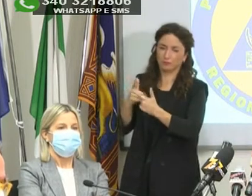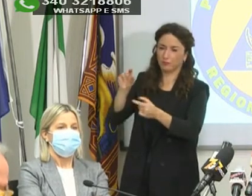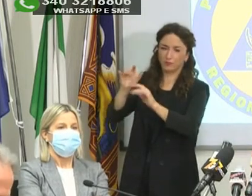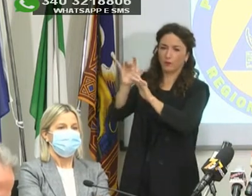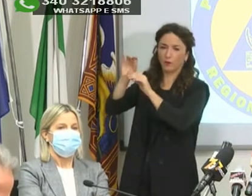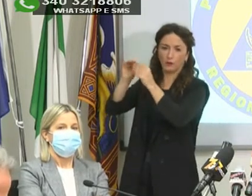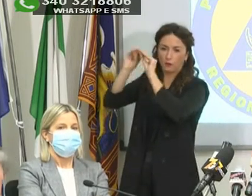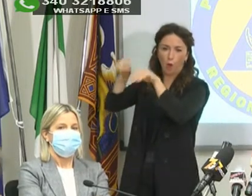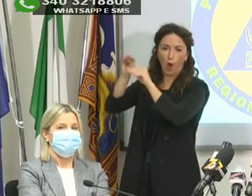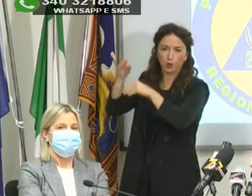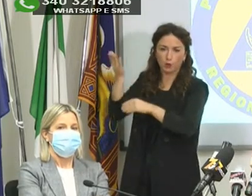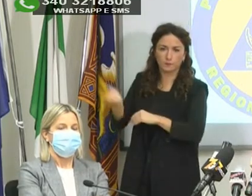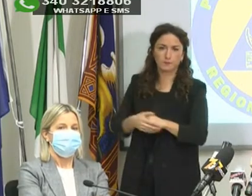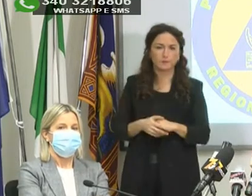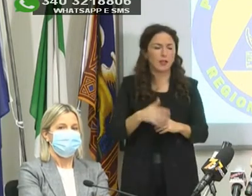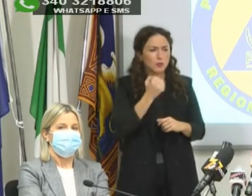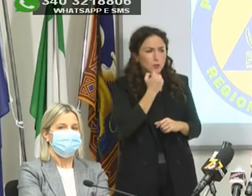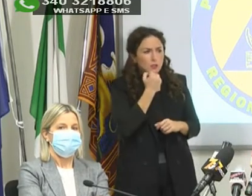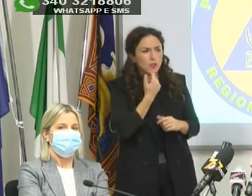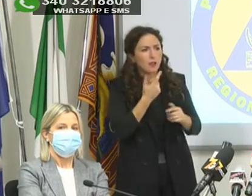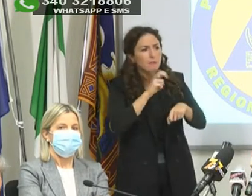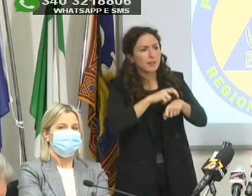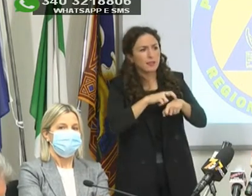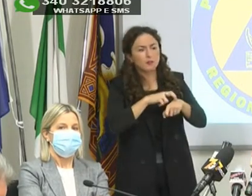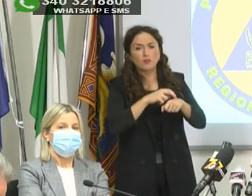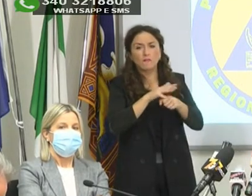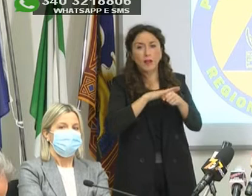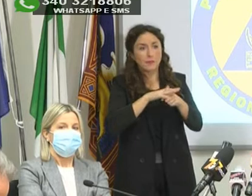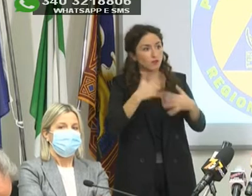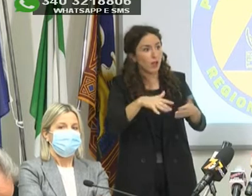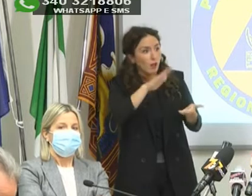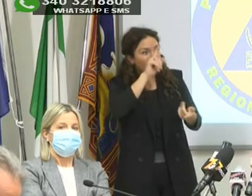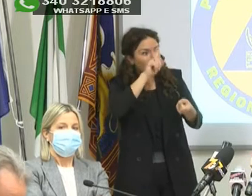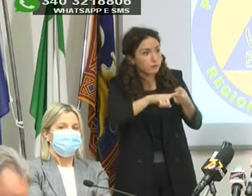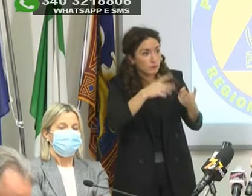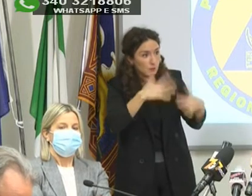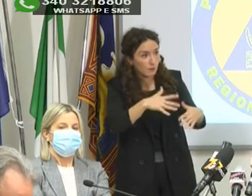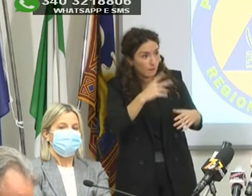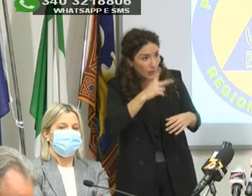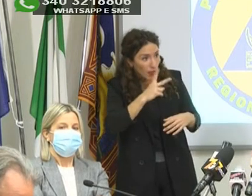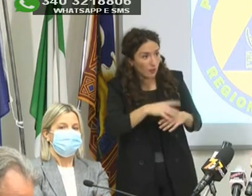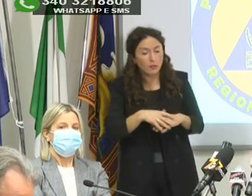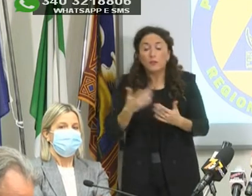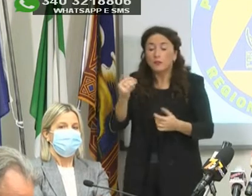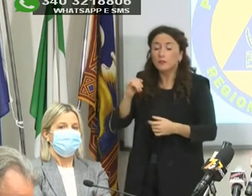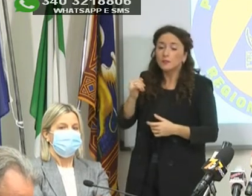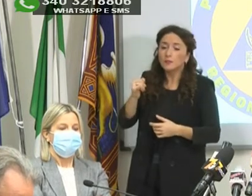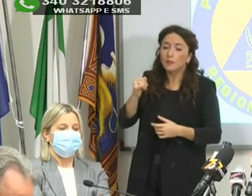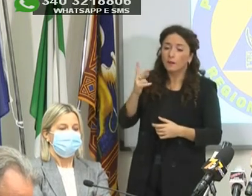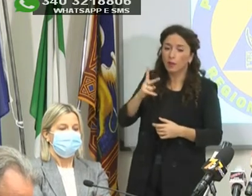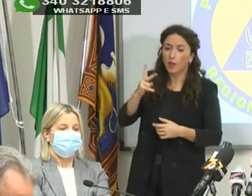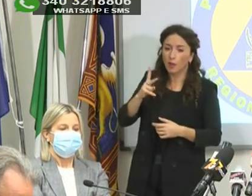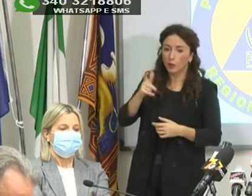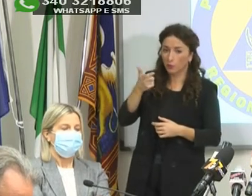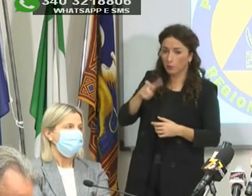vuoto. Ma infatti, mi scusi Presidente, dicono che anche i medici di famiglia li hanno finiti, vi risulta? Nella prima distribuzione sì, perché poi vengono